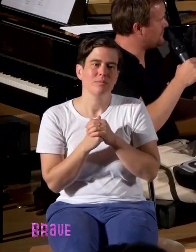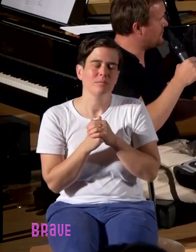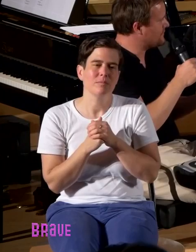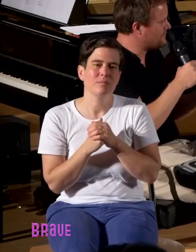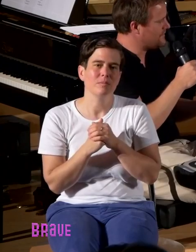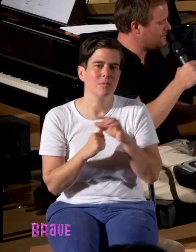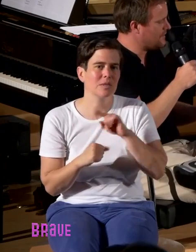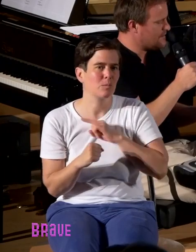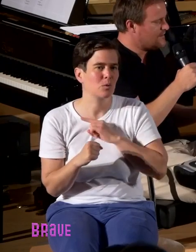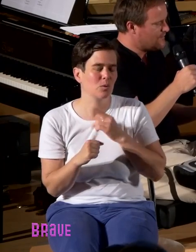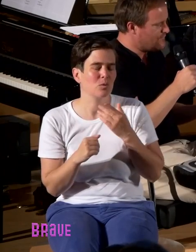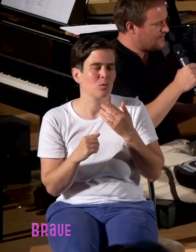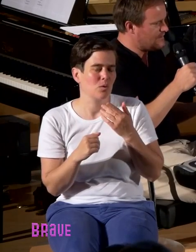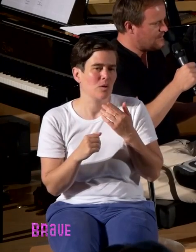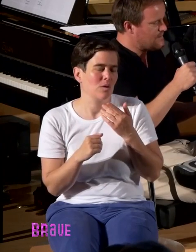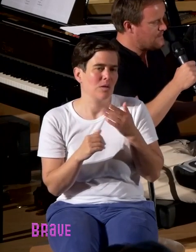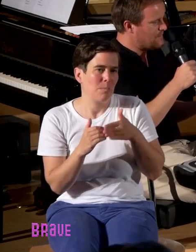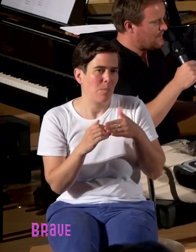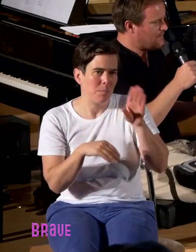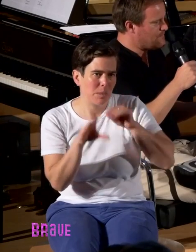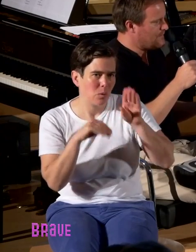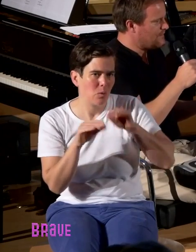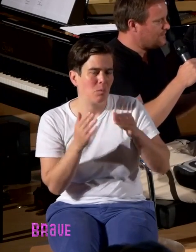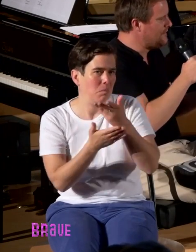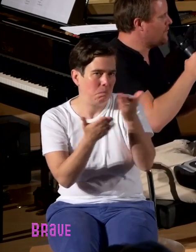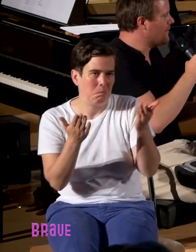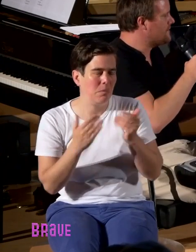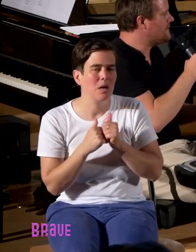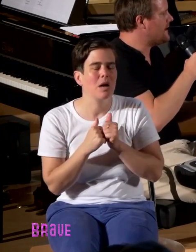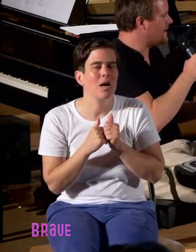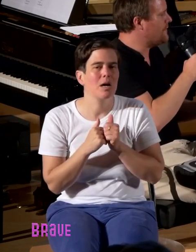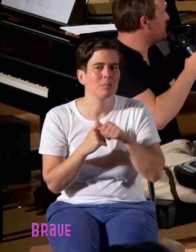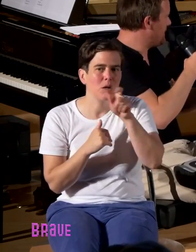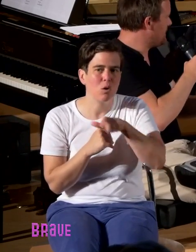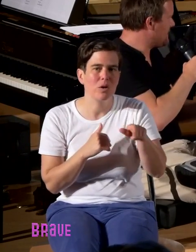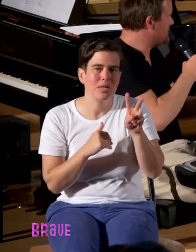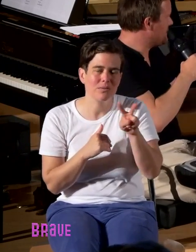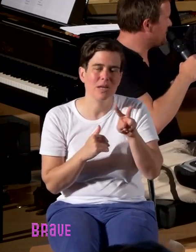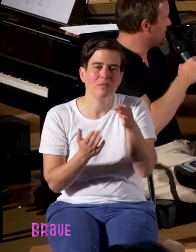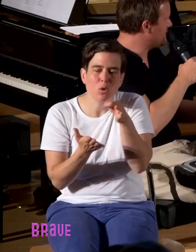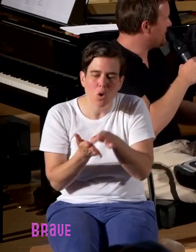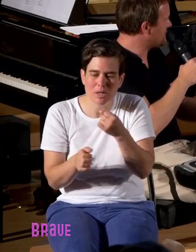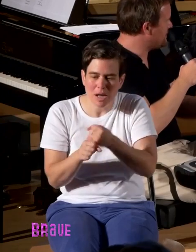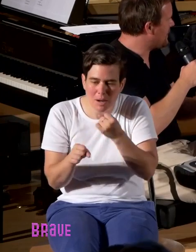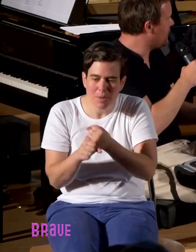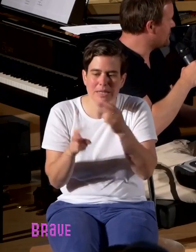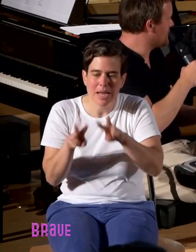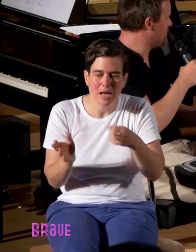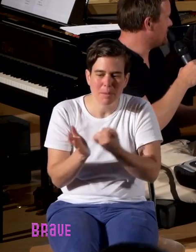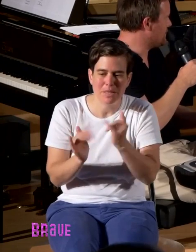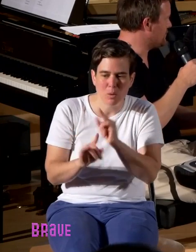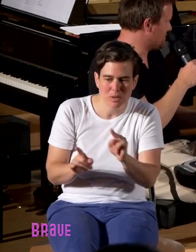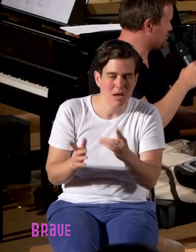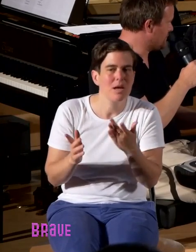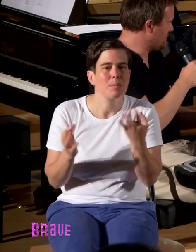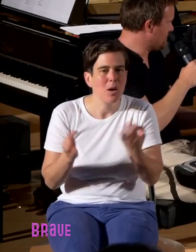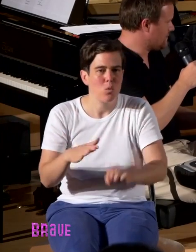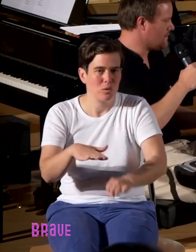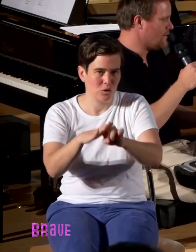Rande verfolgt, aber ich finde immer wichtig, die Leute, die die Arbeit, ob ehrenamtlich oder nicht machen, die brauchen natürlich